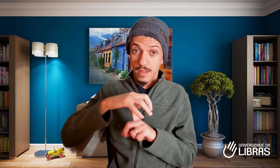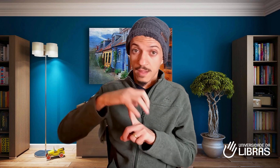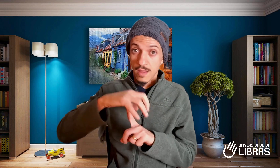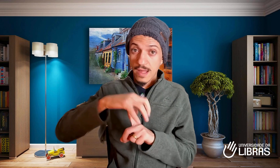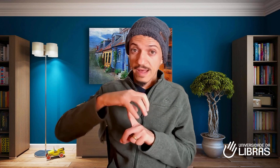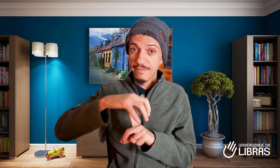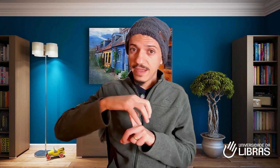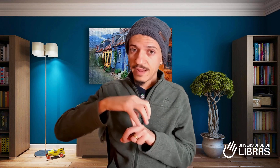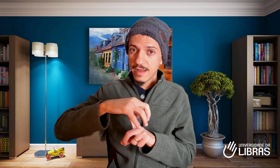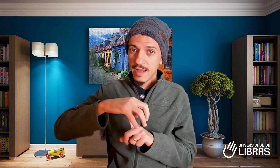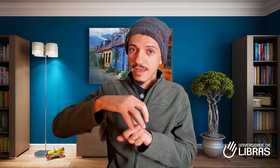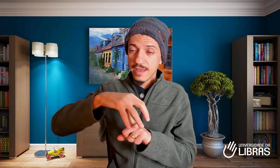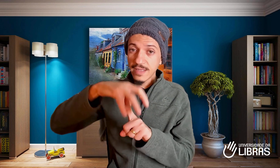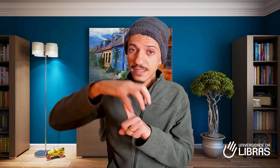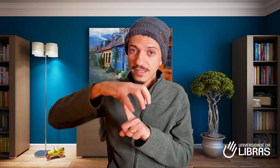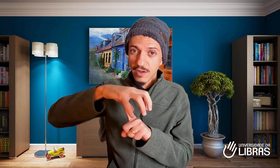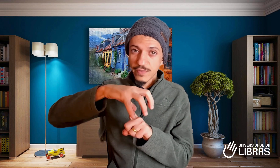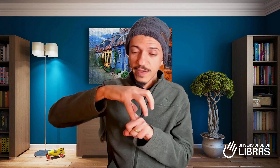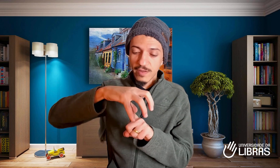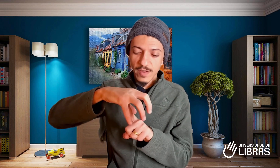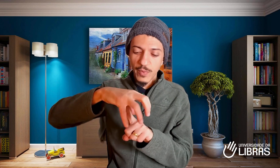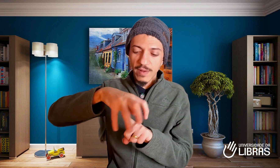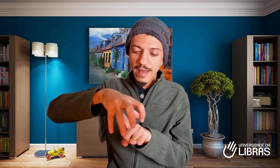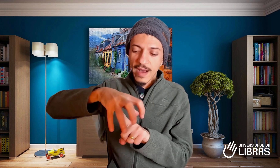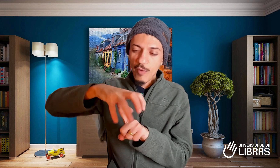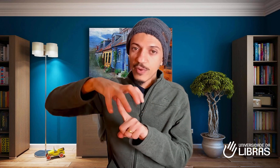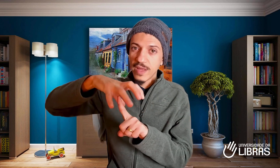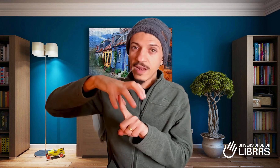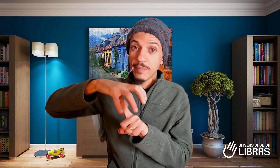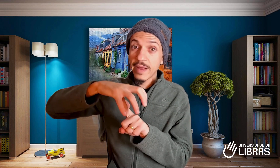à feira. E esse sinal de feira é um sinal muito legal porque ele lembra as